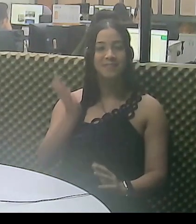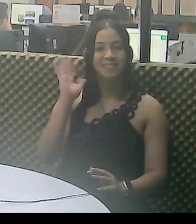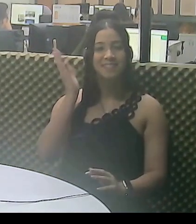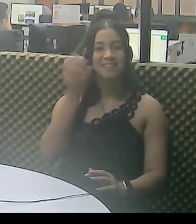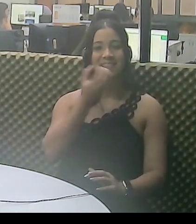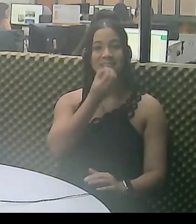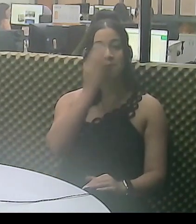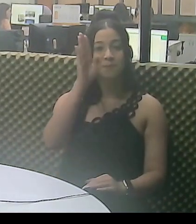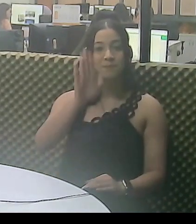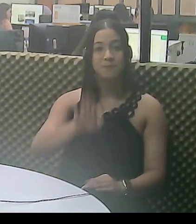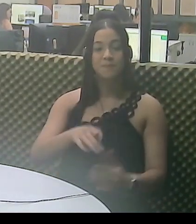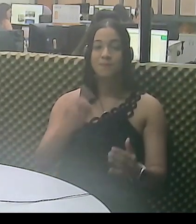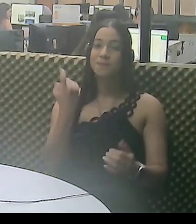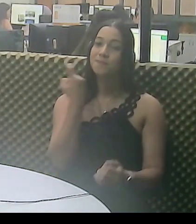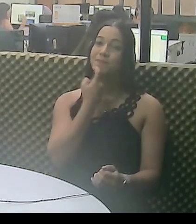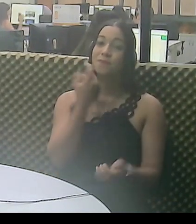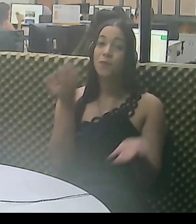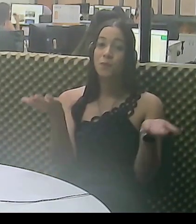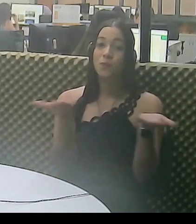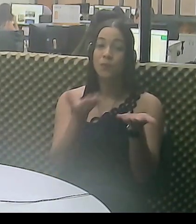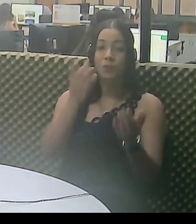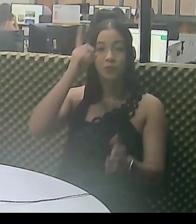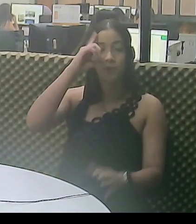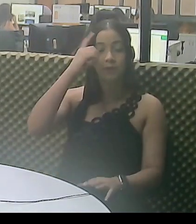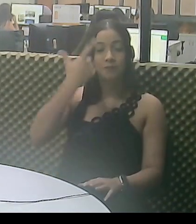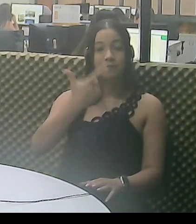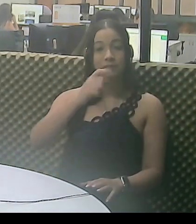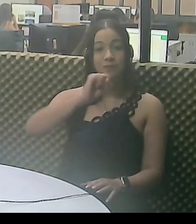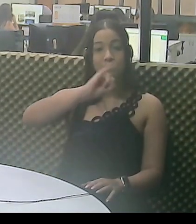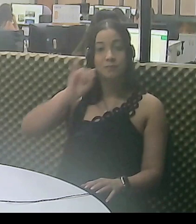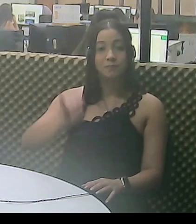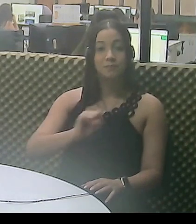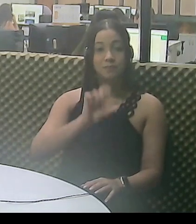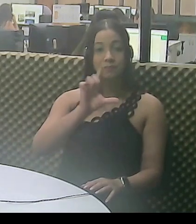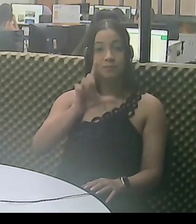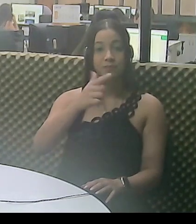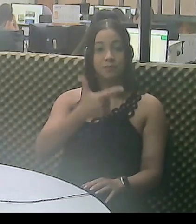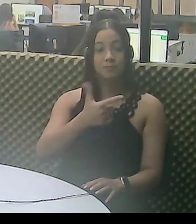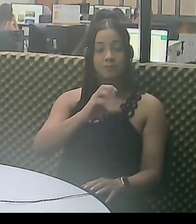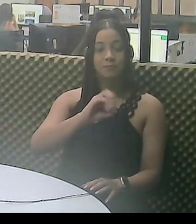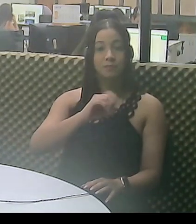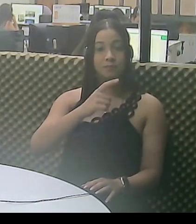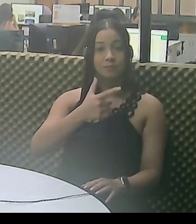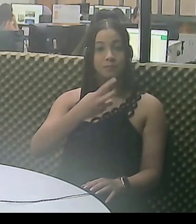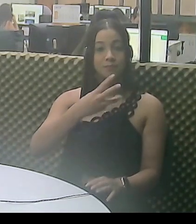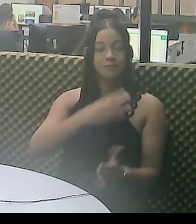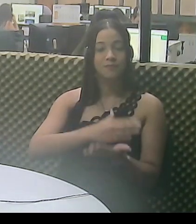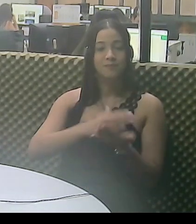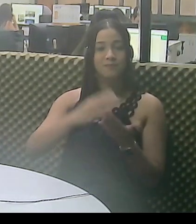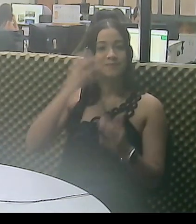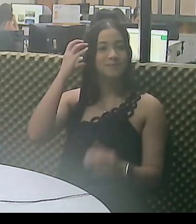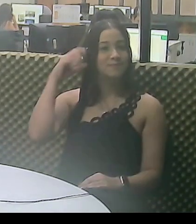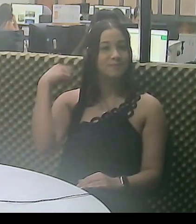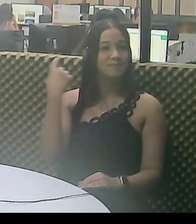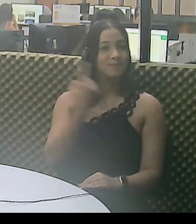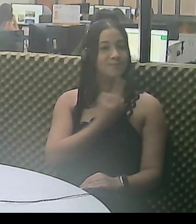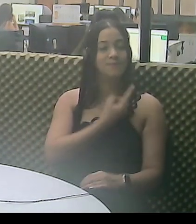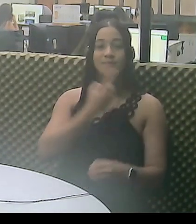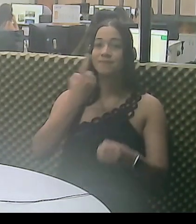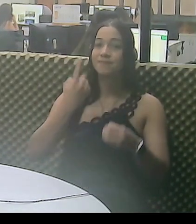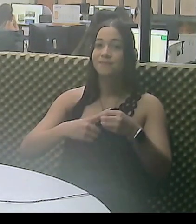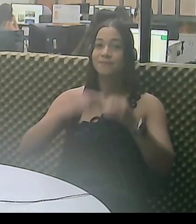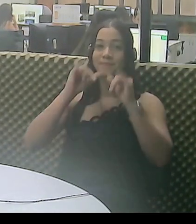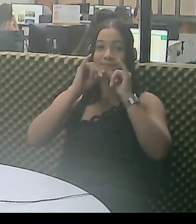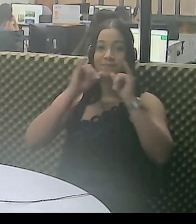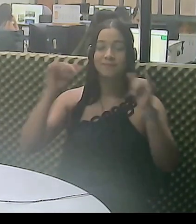Olá, boa tarde. Hoje é sexta-feira, dia 28 de julho de 2023. Está no ar a Rádio Nossa Cidade com um boletim de notícias sobre